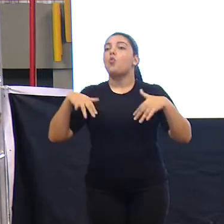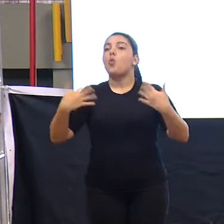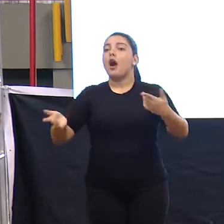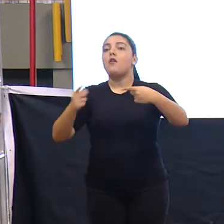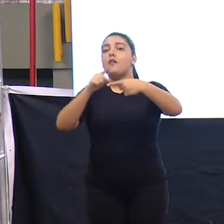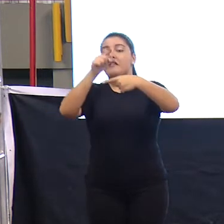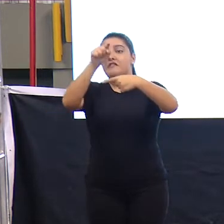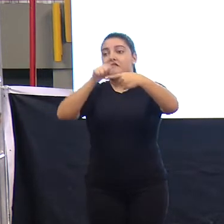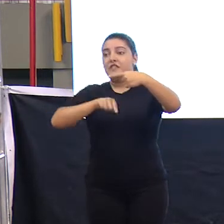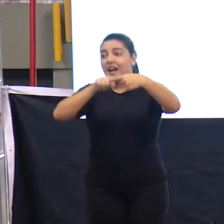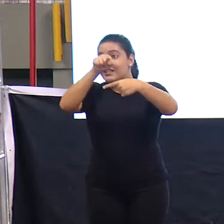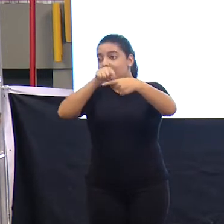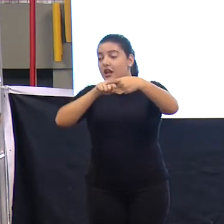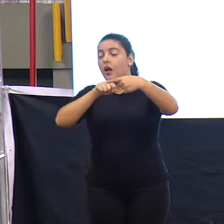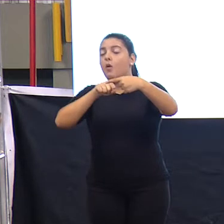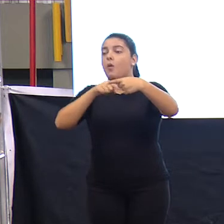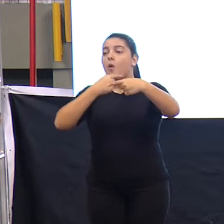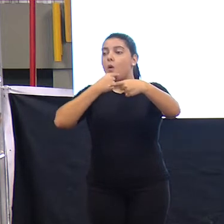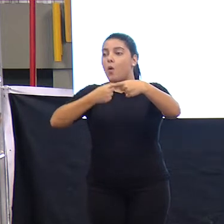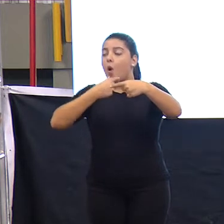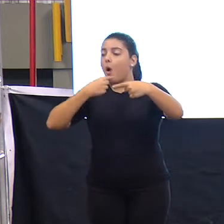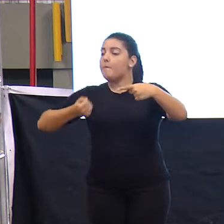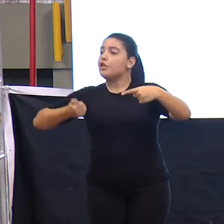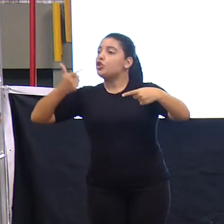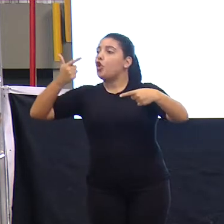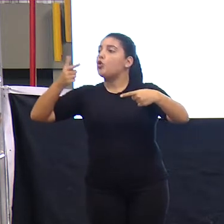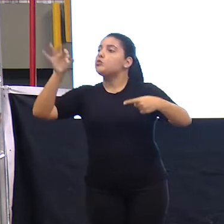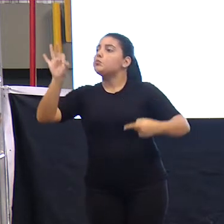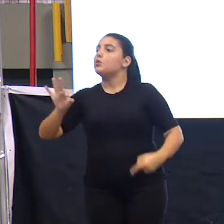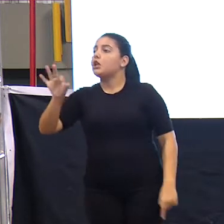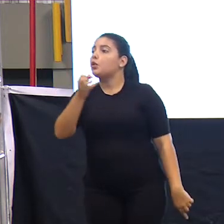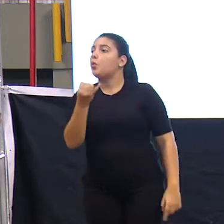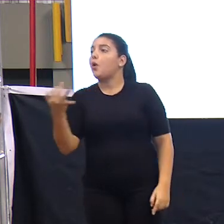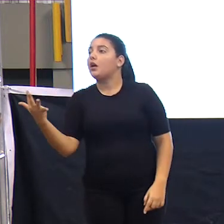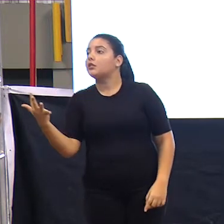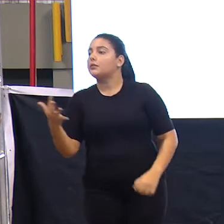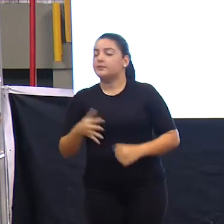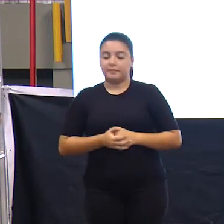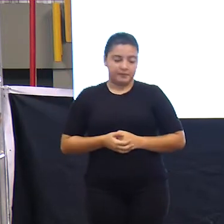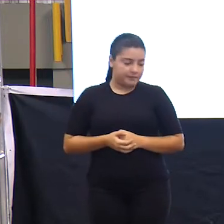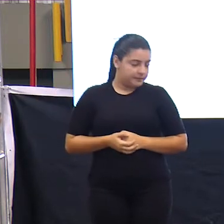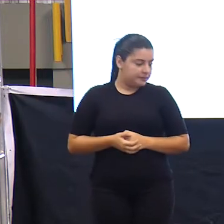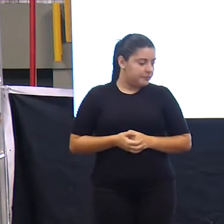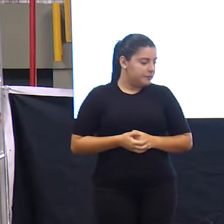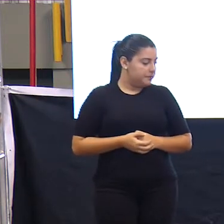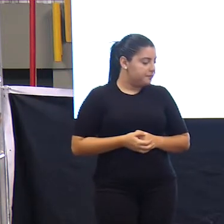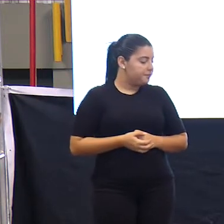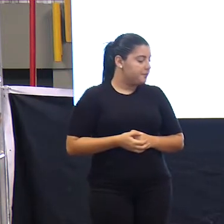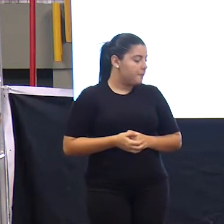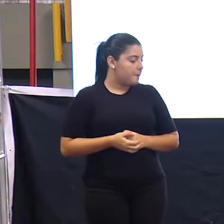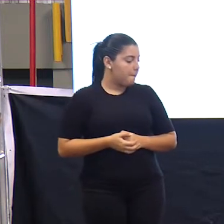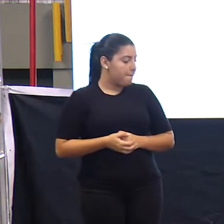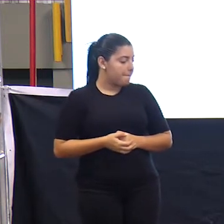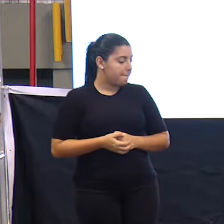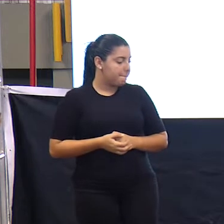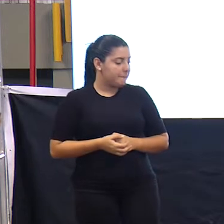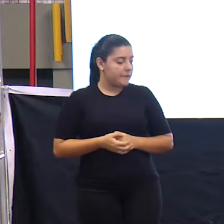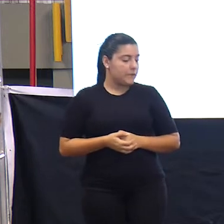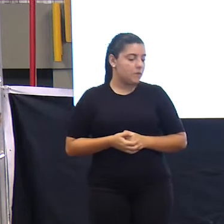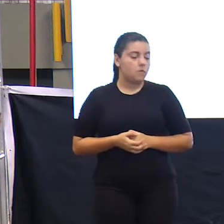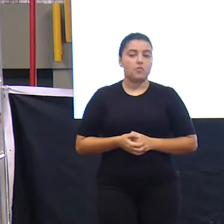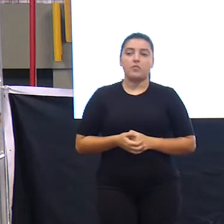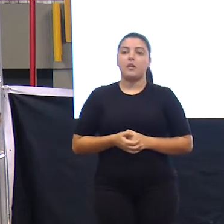fração que esses 12 homens valem do total. Tudo bem? Só que agora vamos forçar